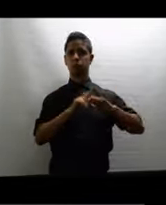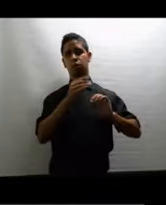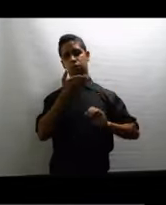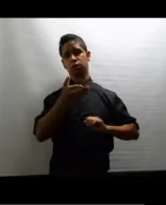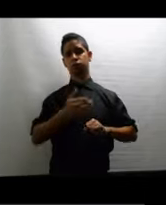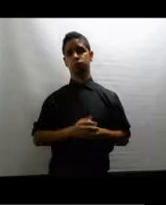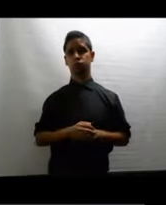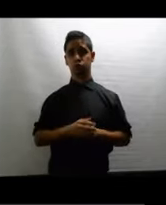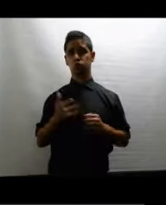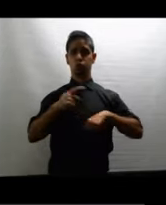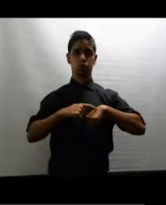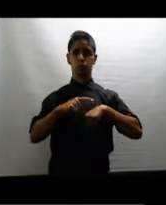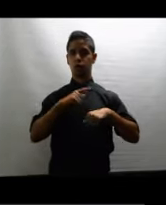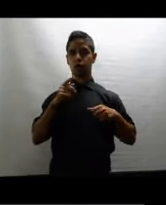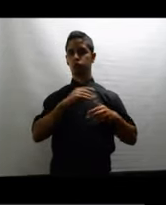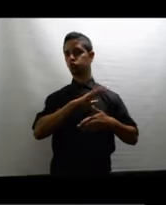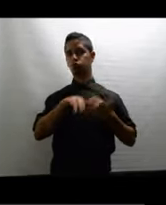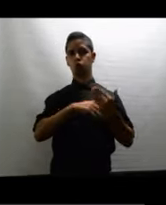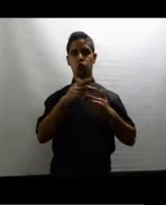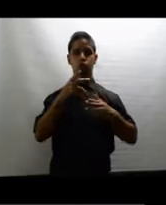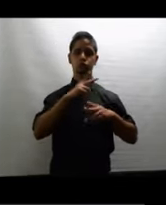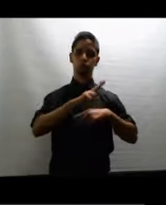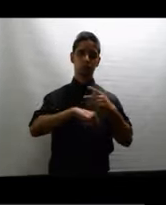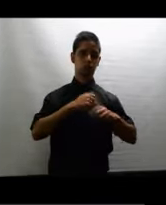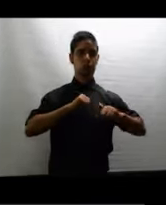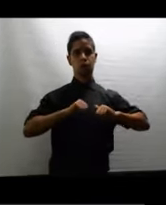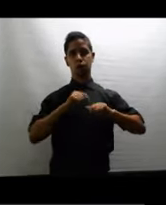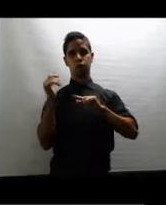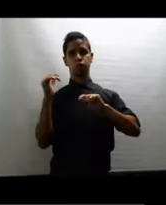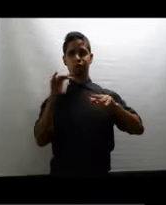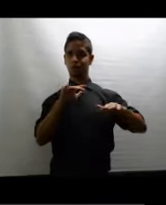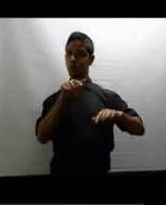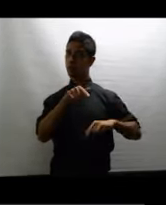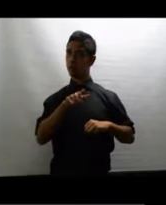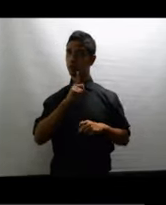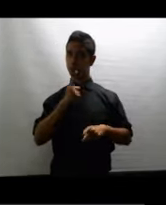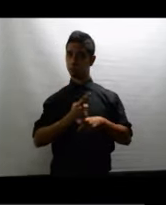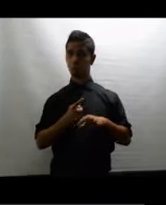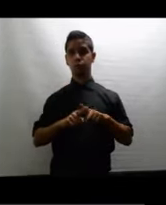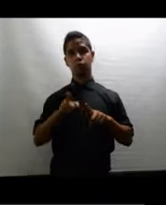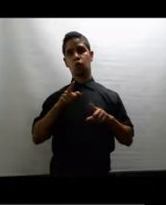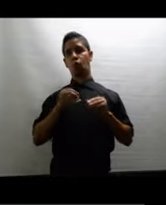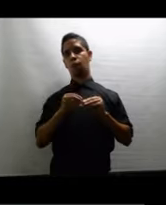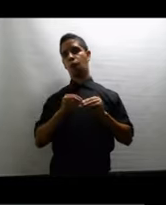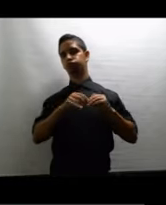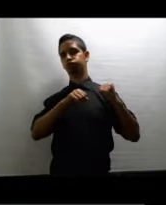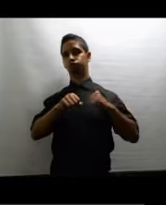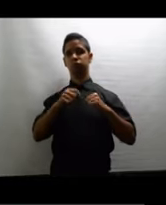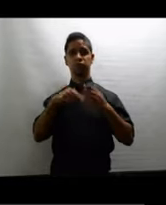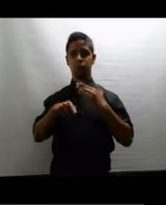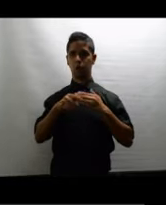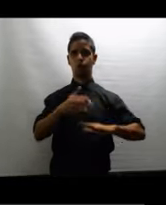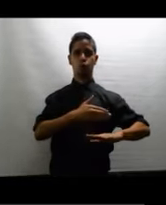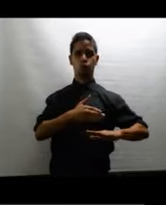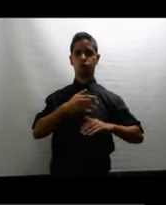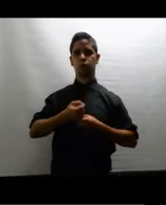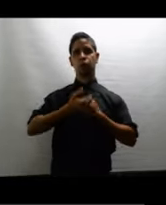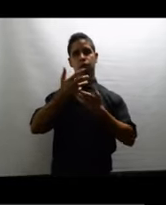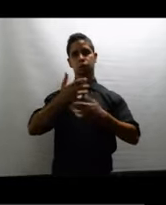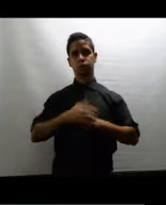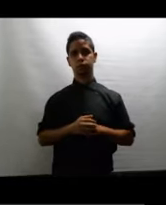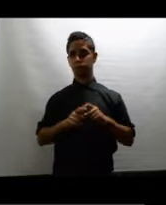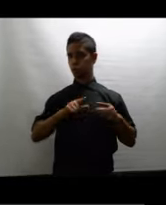había, sí. O sea, que fue de todo. Sí, pero la fuerza de eso siempre fue los cantantes. Claro, claro. Ay, pues entonces